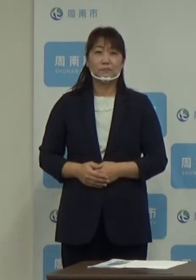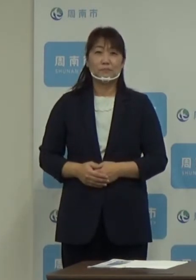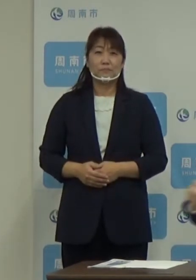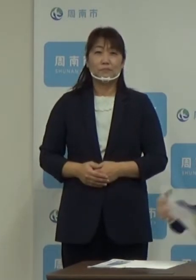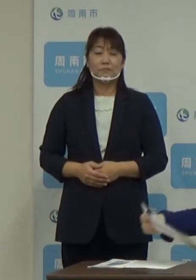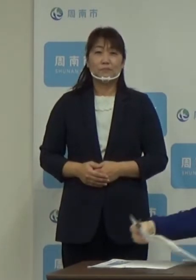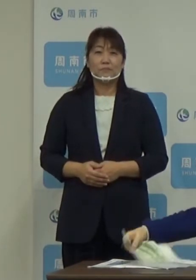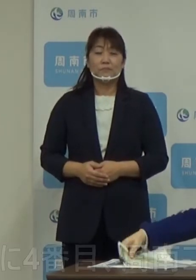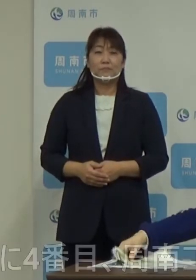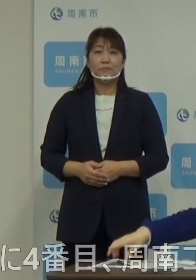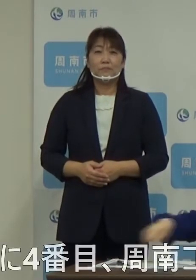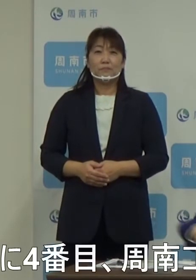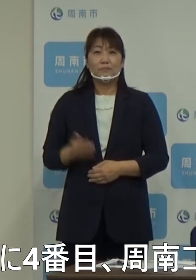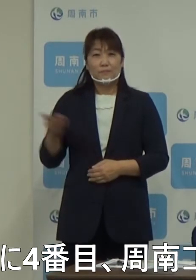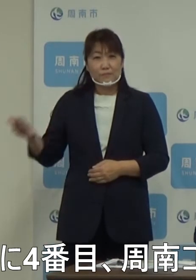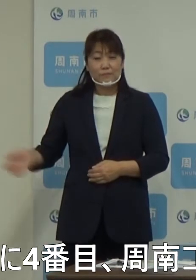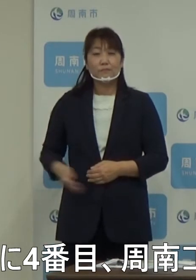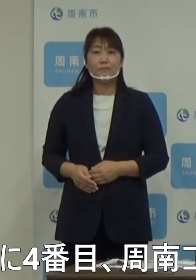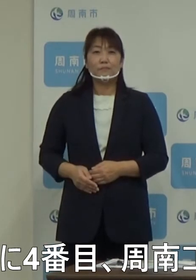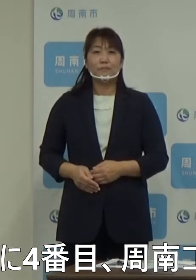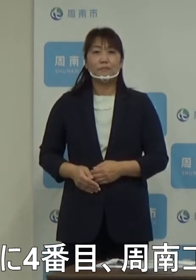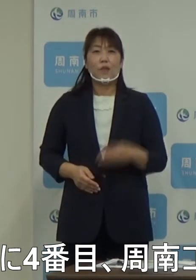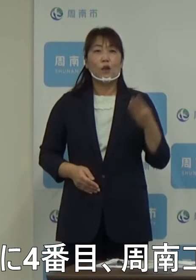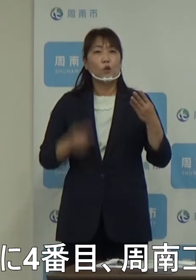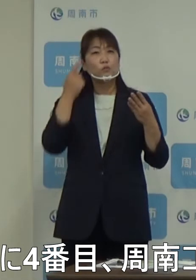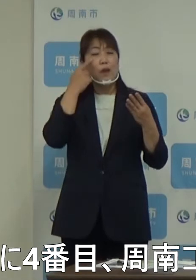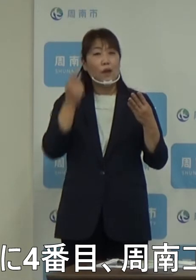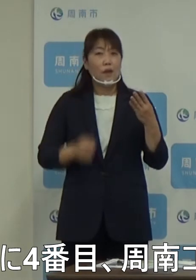。次に4番目です。